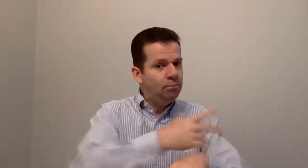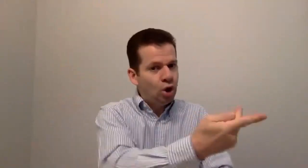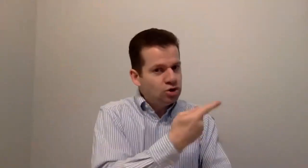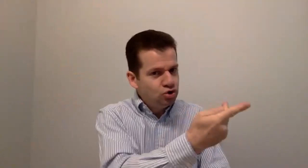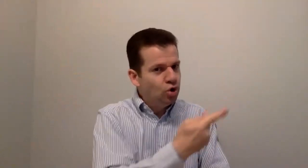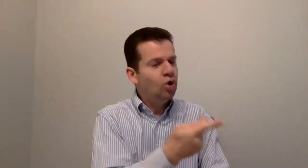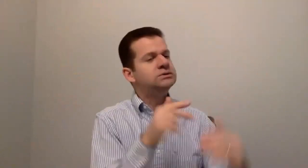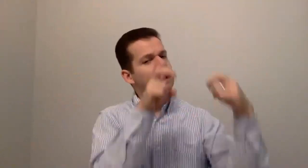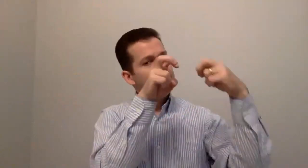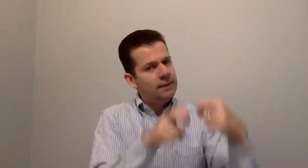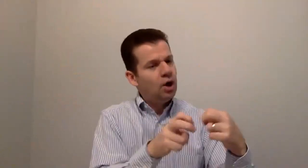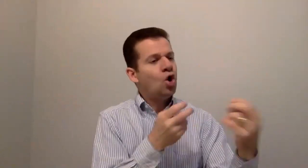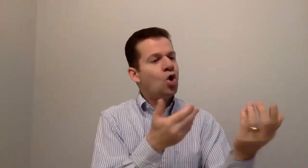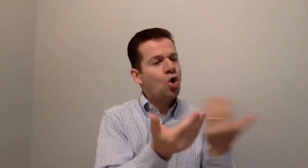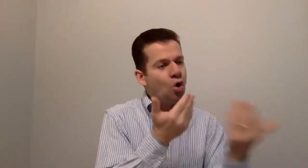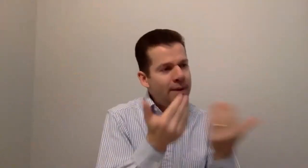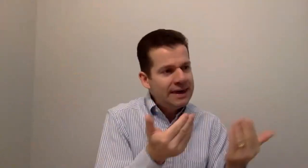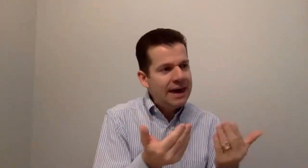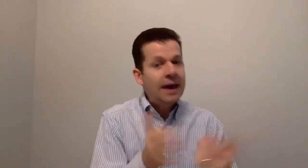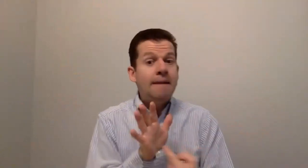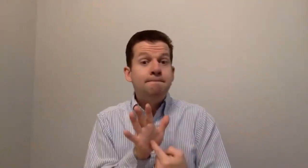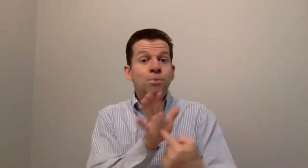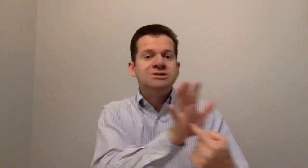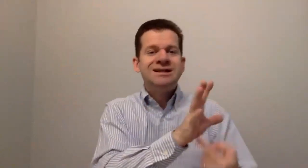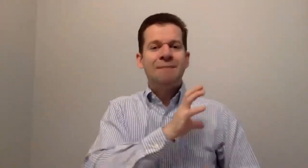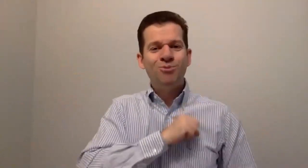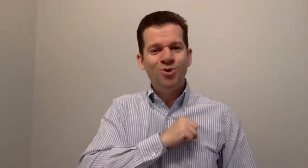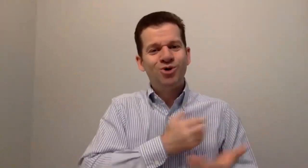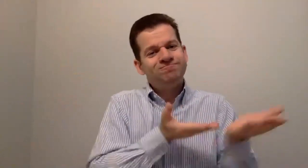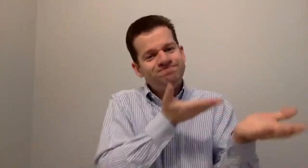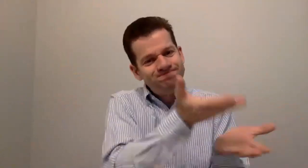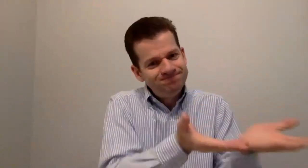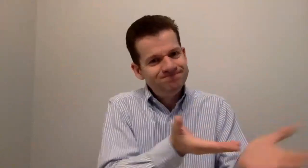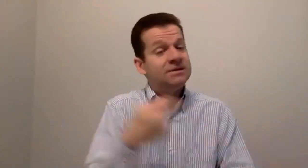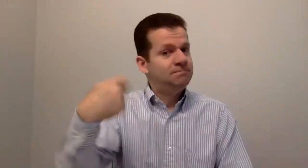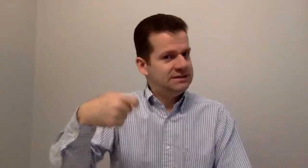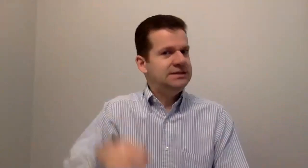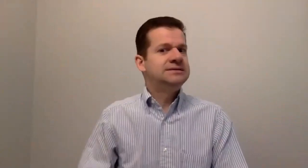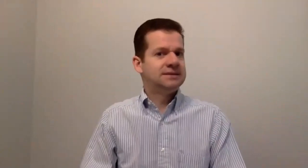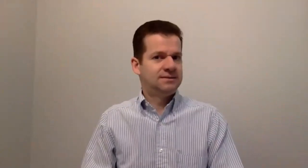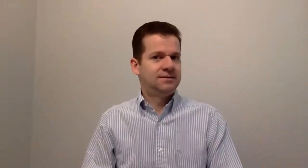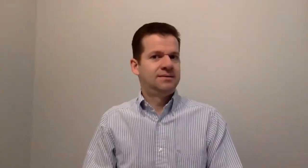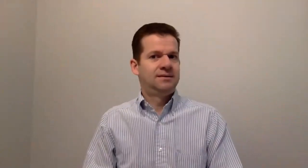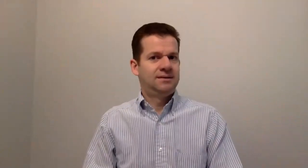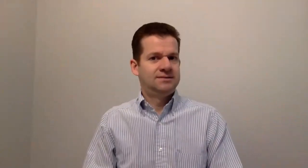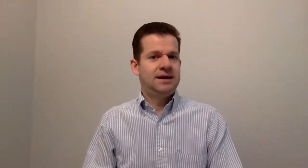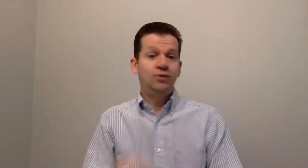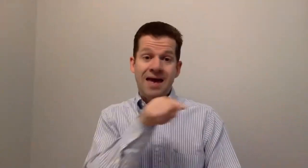tempo, nós dois, como é que é mostrar amor. Precisa, certo?